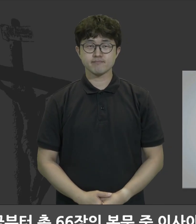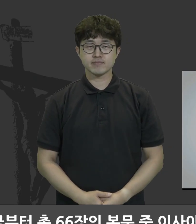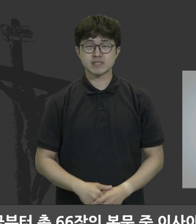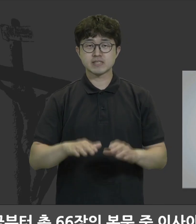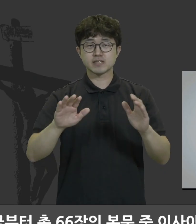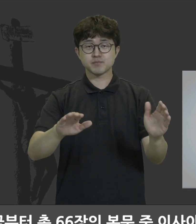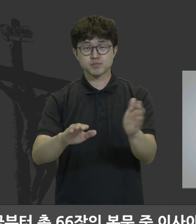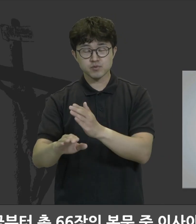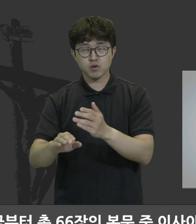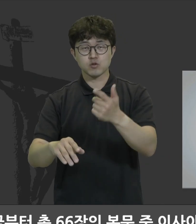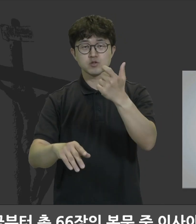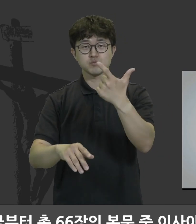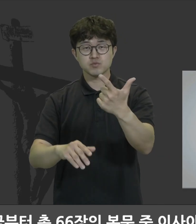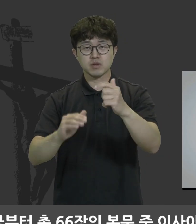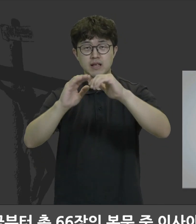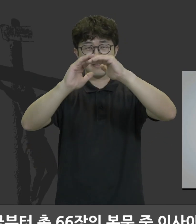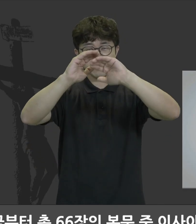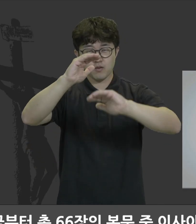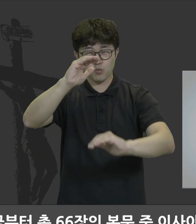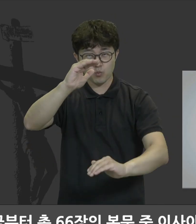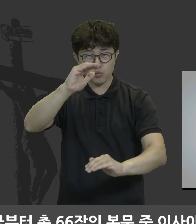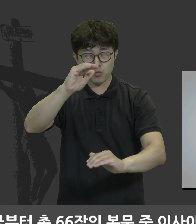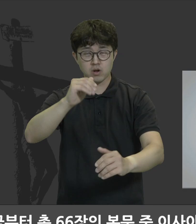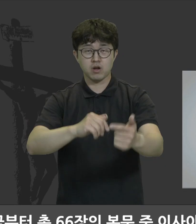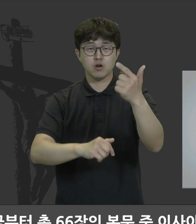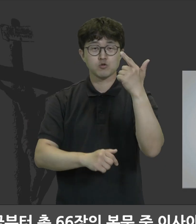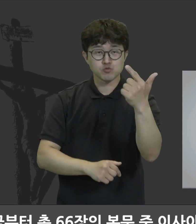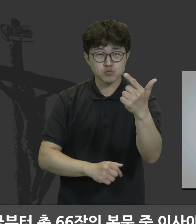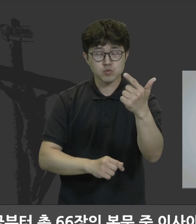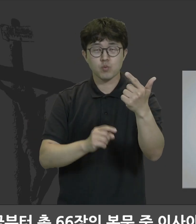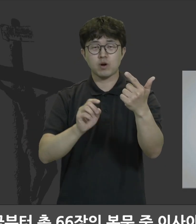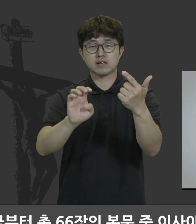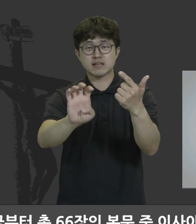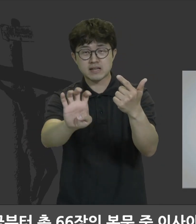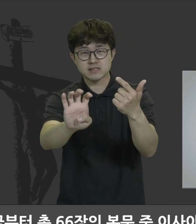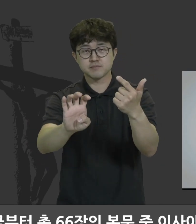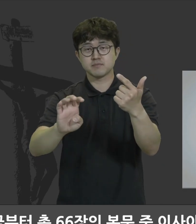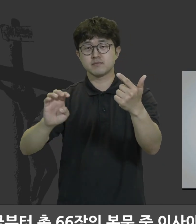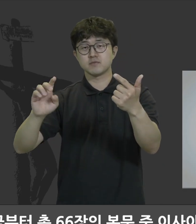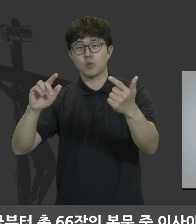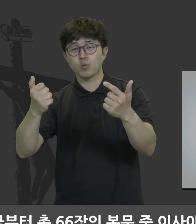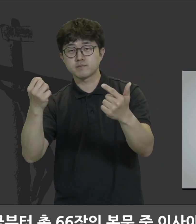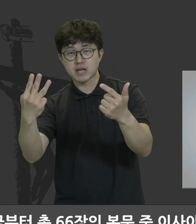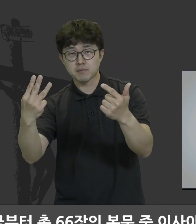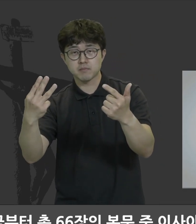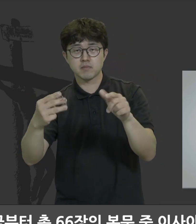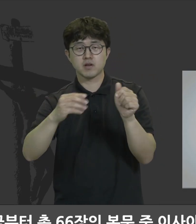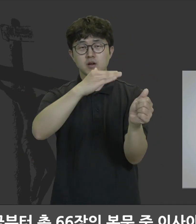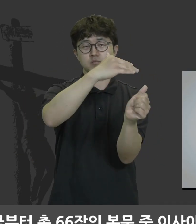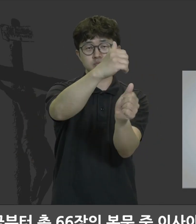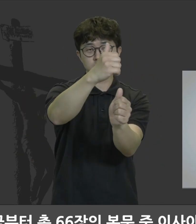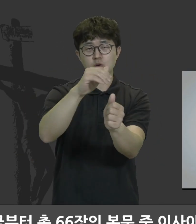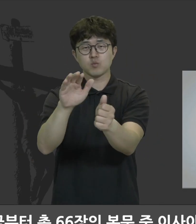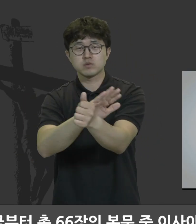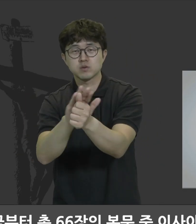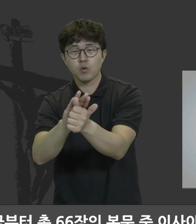지금부터 총 66장의 본문 중 이사야의 부르심을 보여주는 6장, 위로의 메시지를 전하는